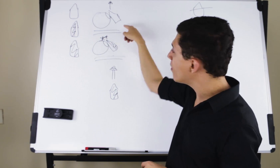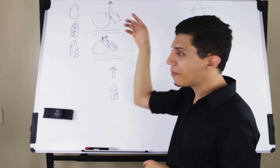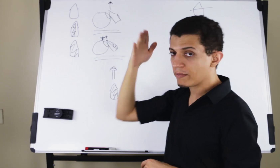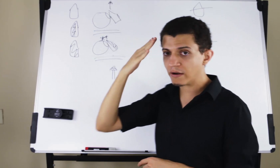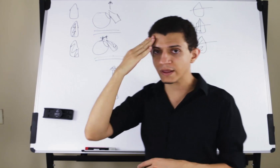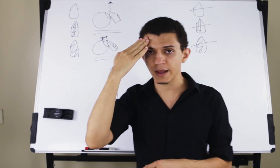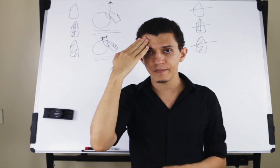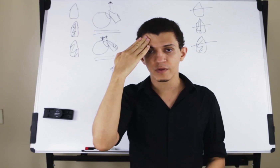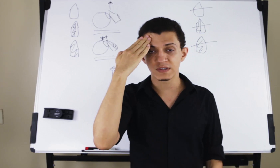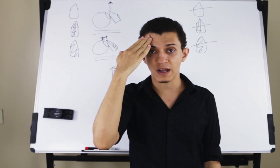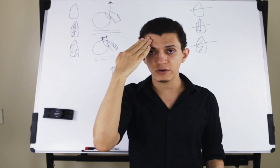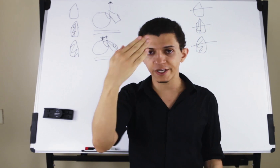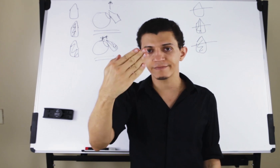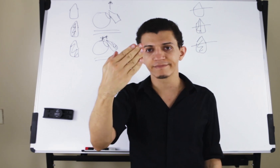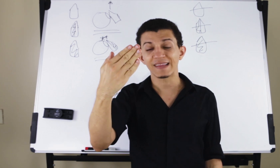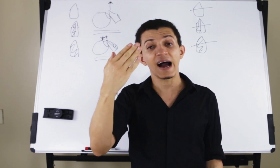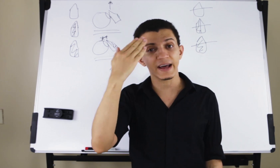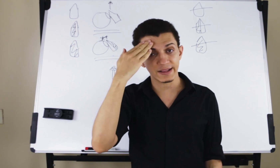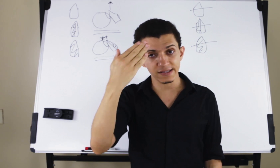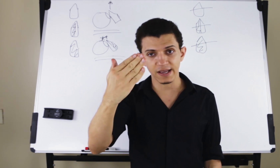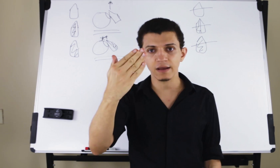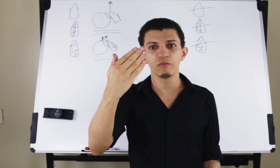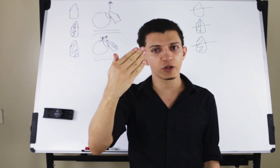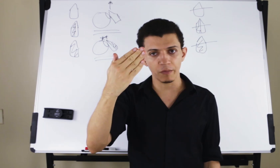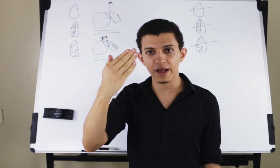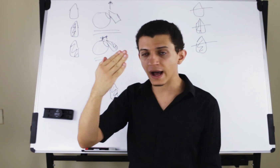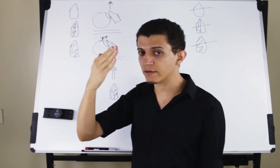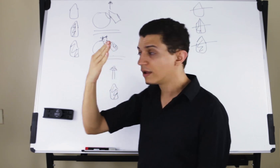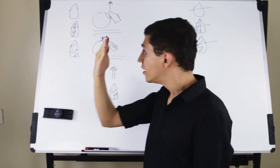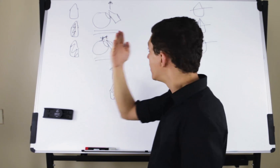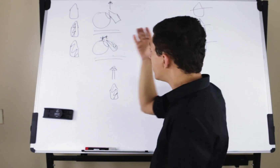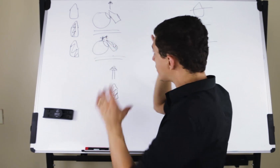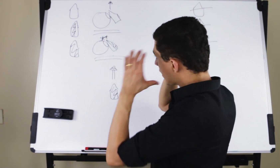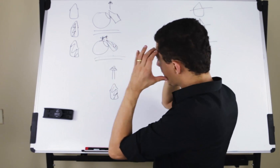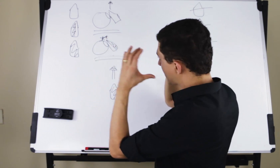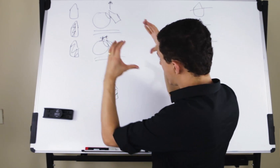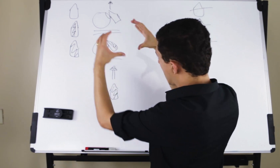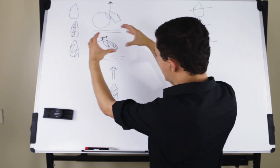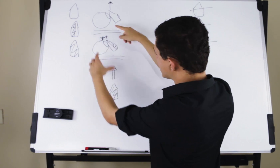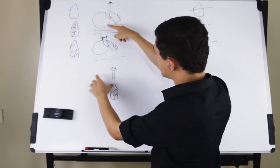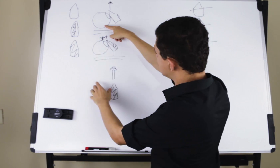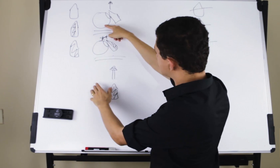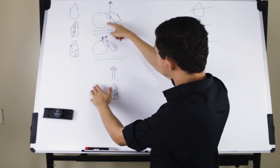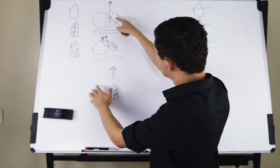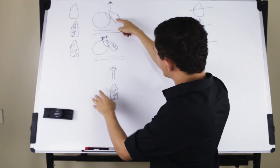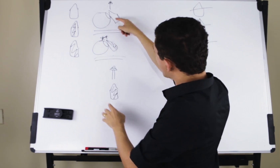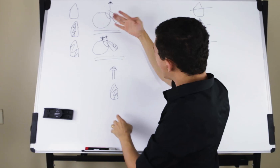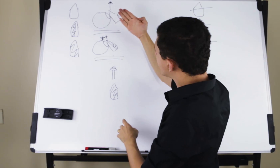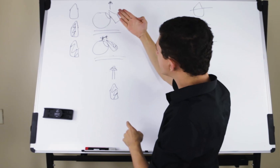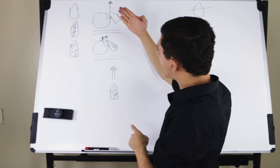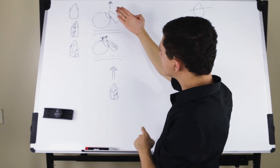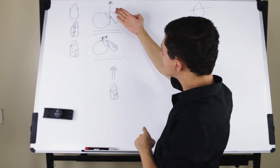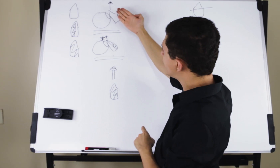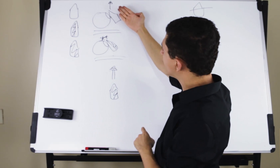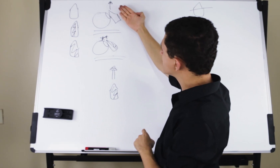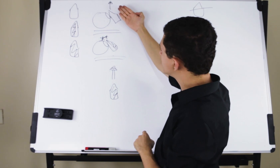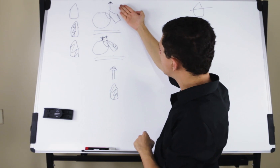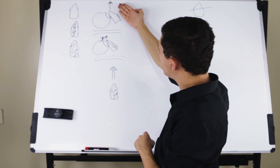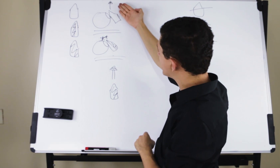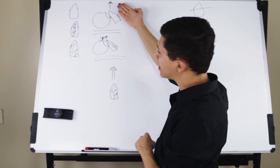O primeiro aqui, sinal de agradecer, muito obrigado. Então aqui está a cabeça. Aqui está essa configuração de mão, percebe